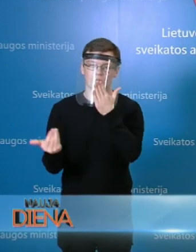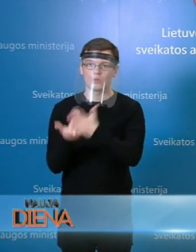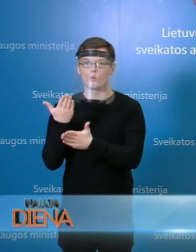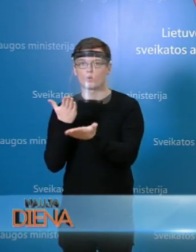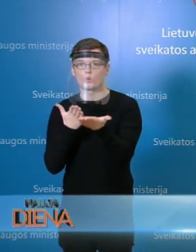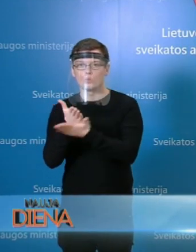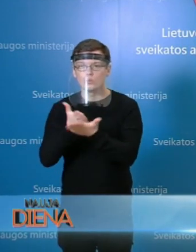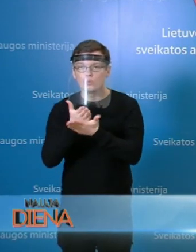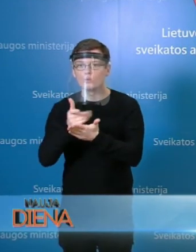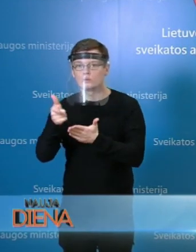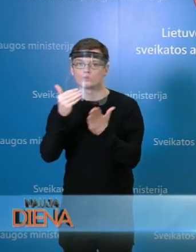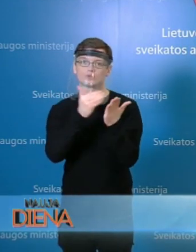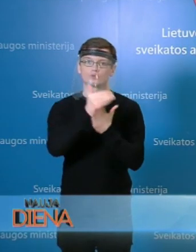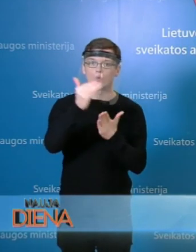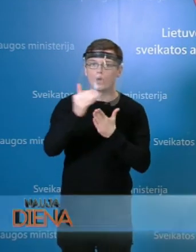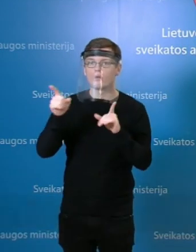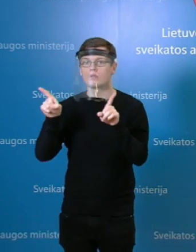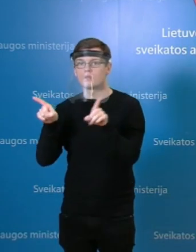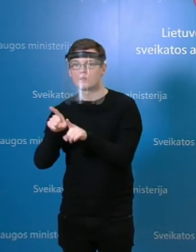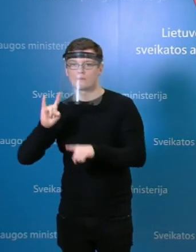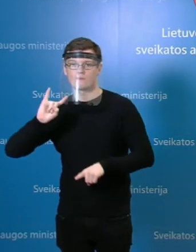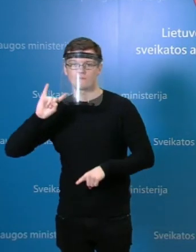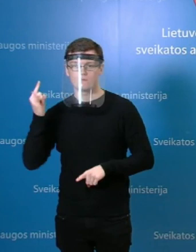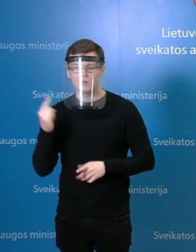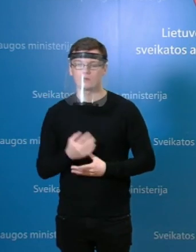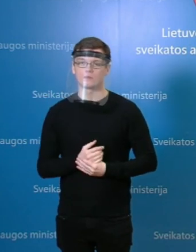tiek suaugusiem, tiek vaikam. Tai